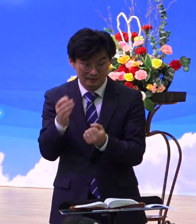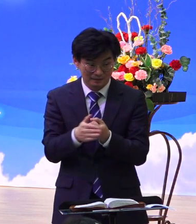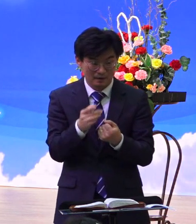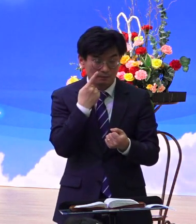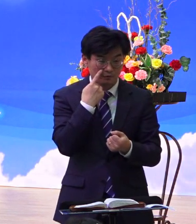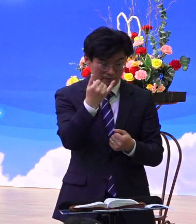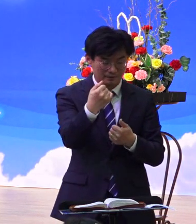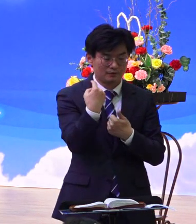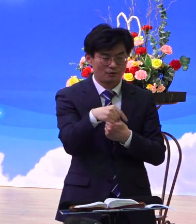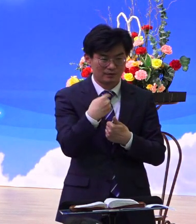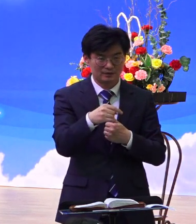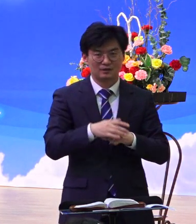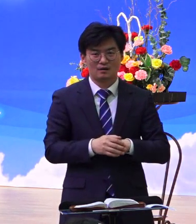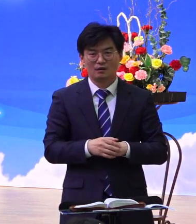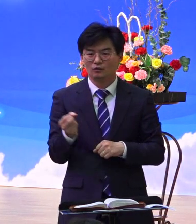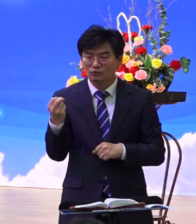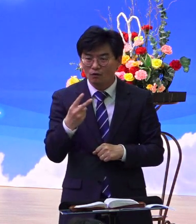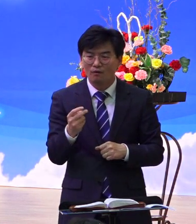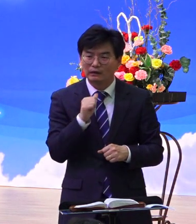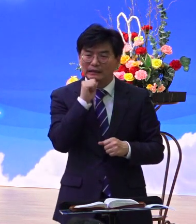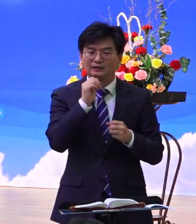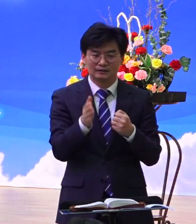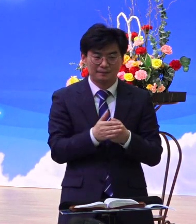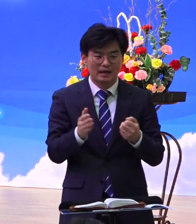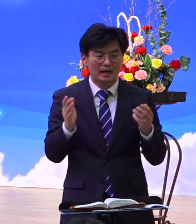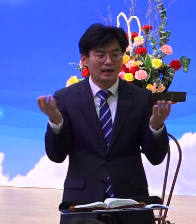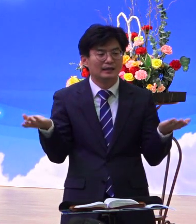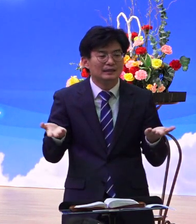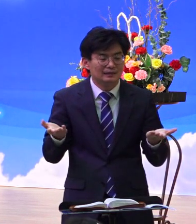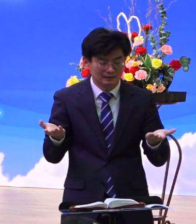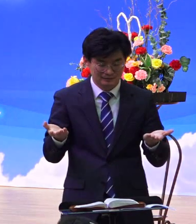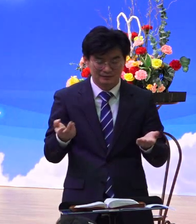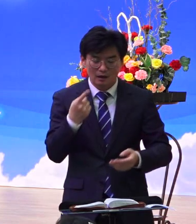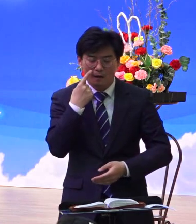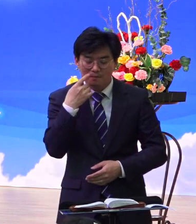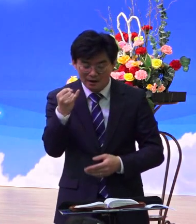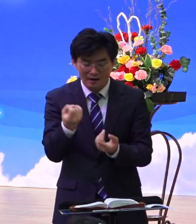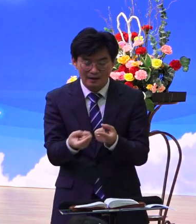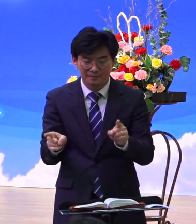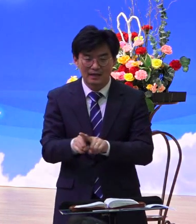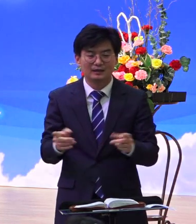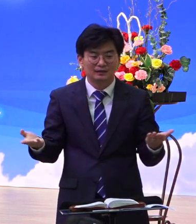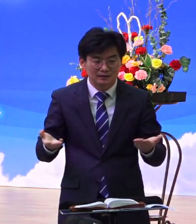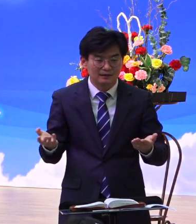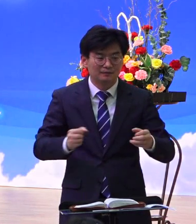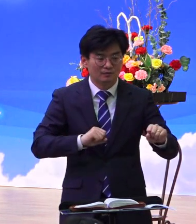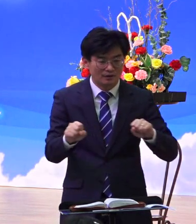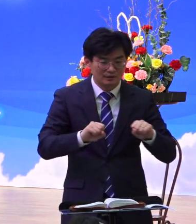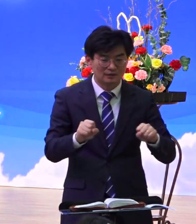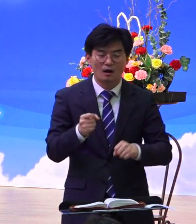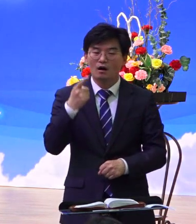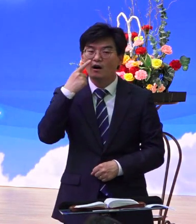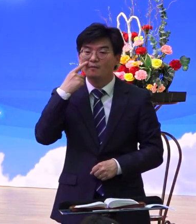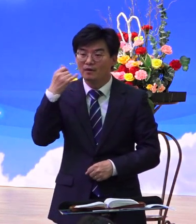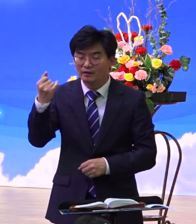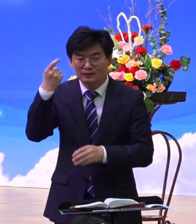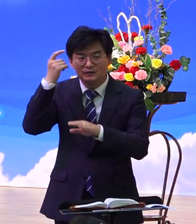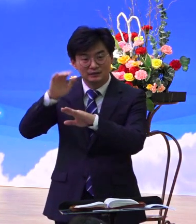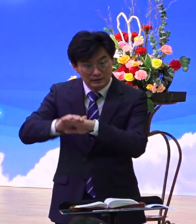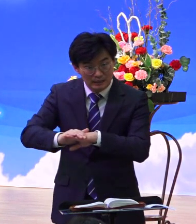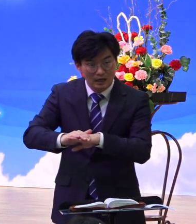해서 일하면서 그렇게 성장했습니다. 어머니의 가르침, 어머니가 가지고 있었던 지식, 어머님의